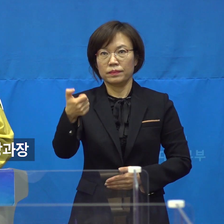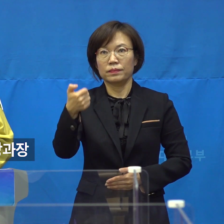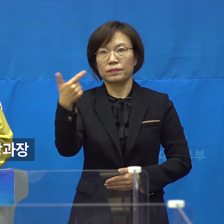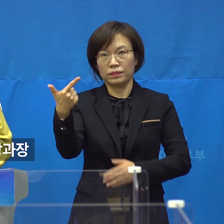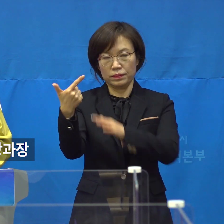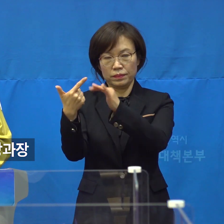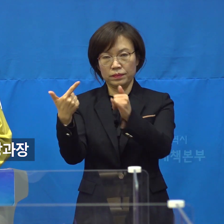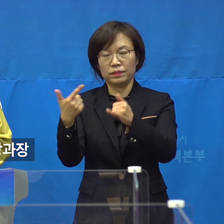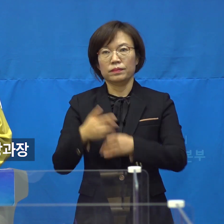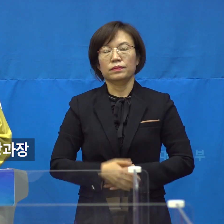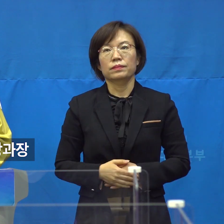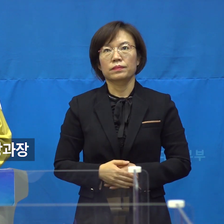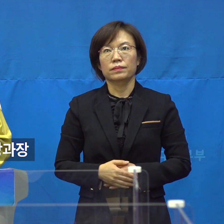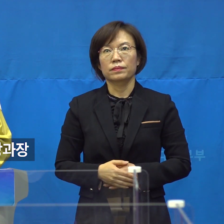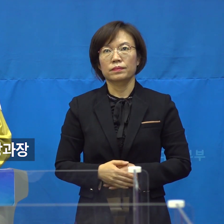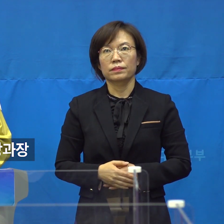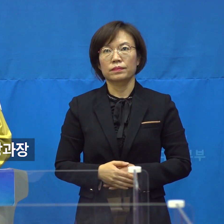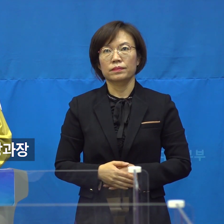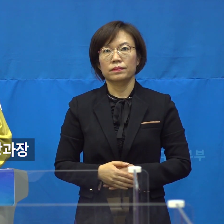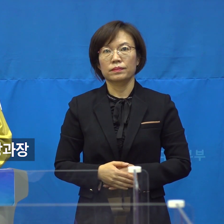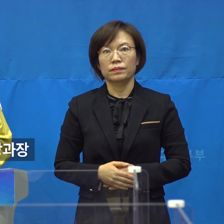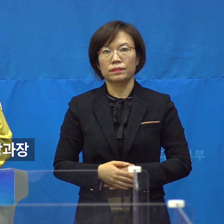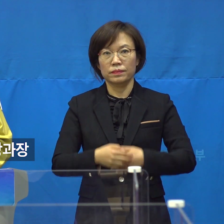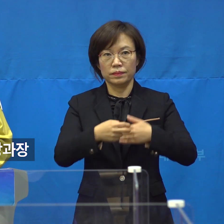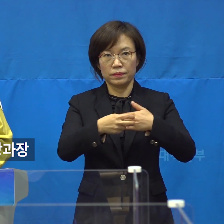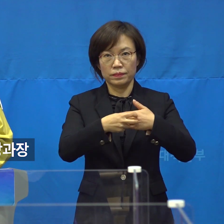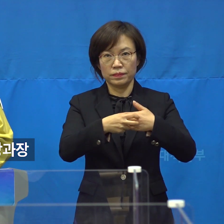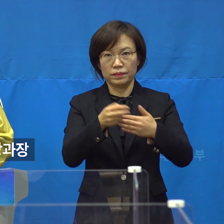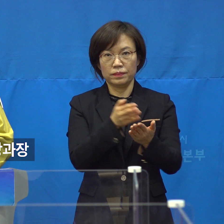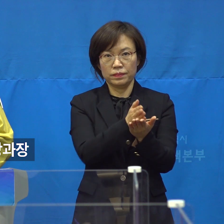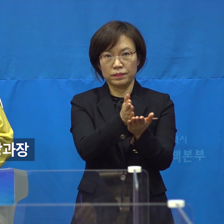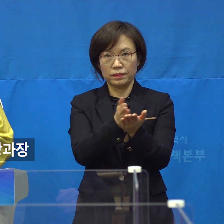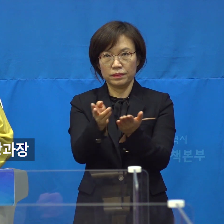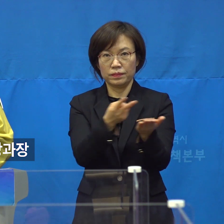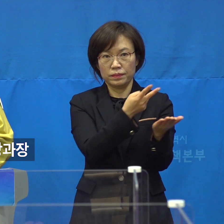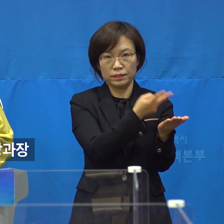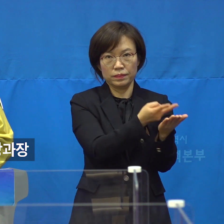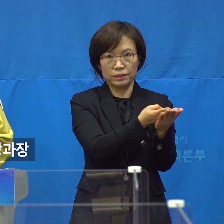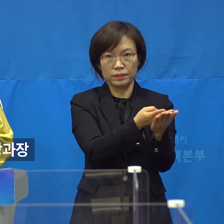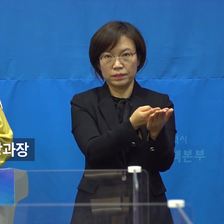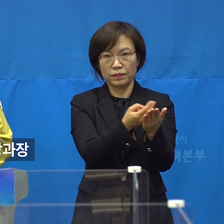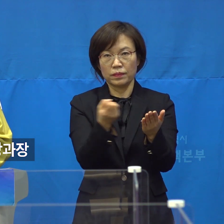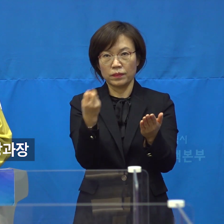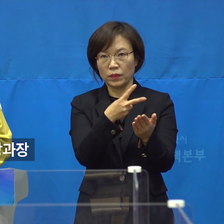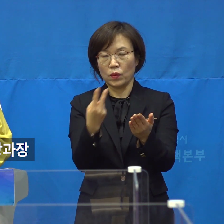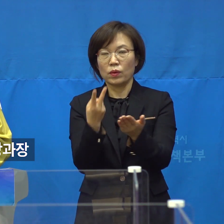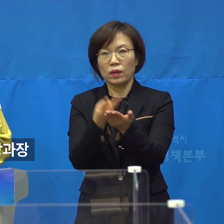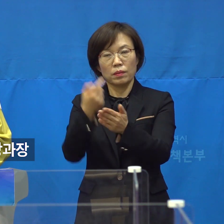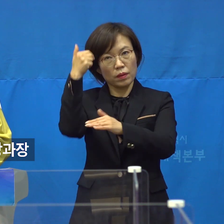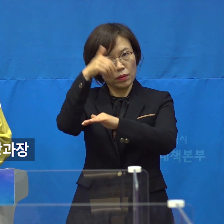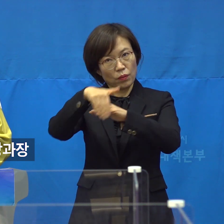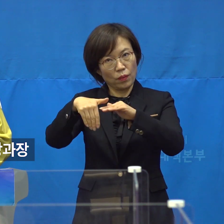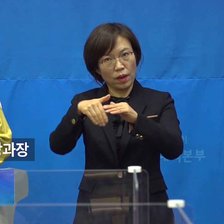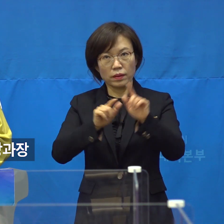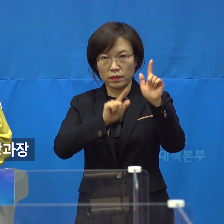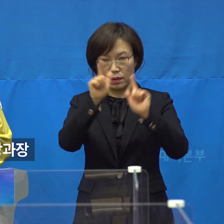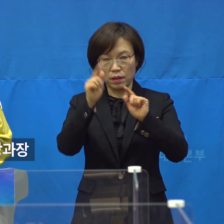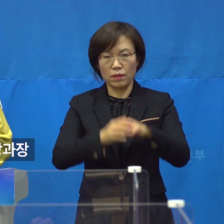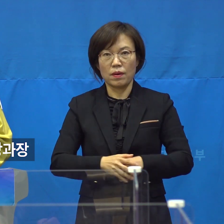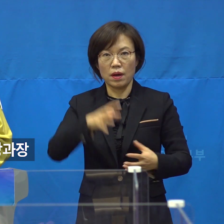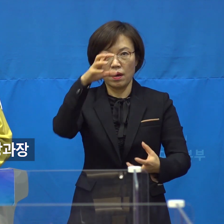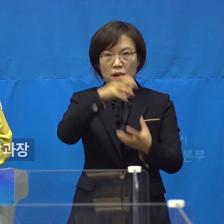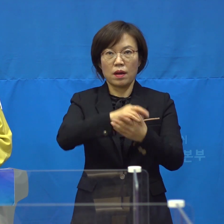256명입니다. 다음 병원별 입원 및 입원 예정 현황입니다.